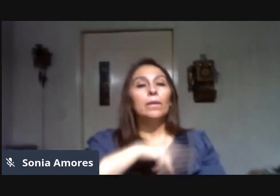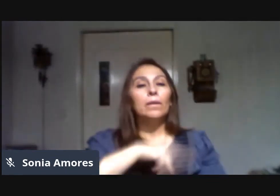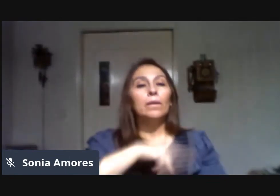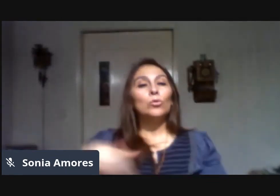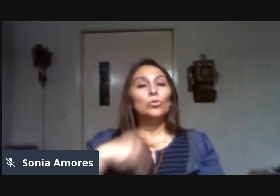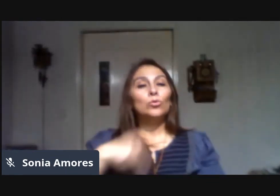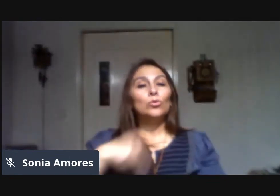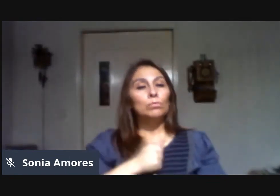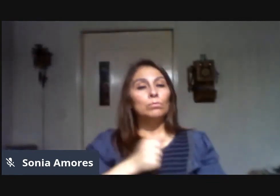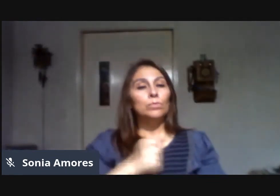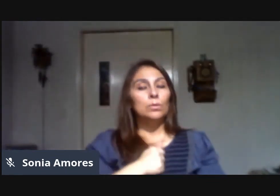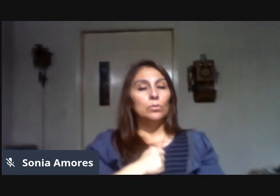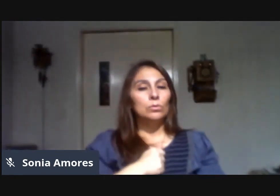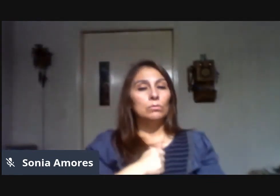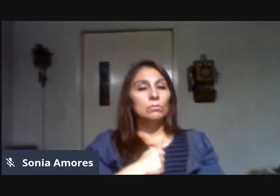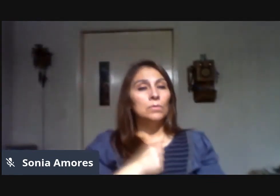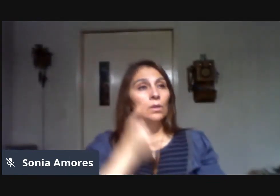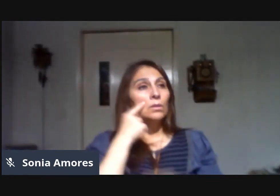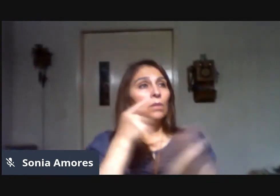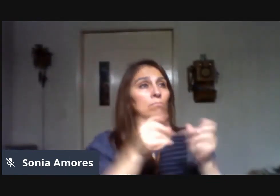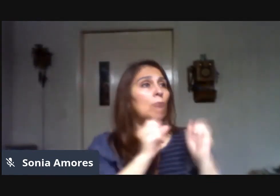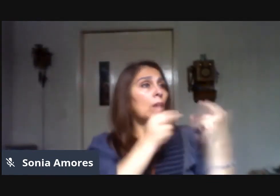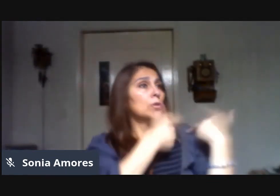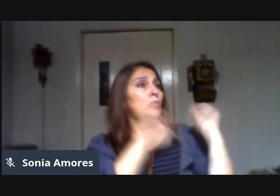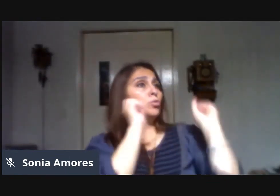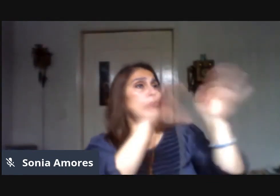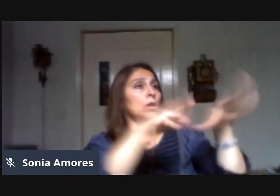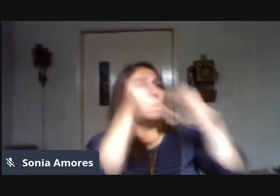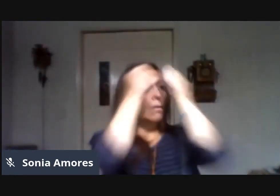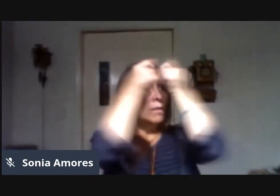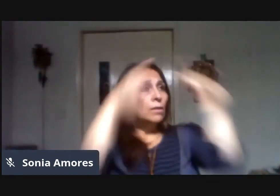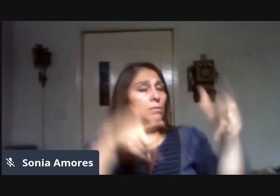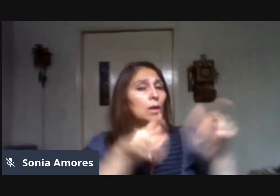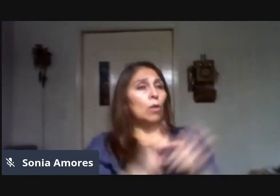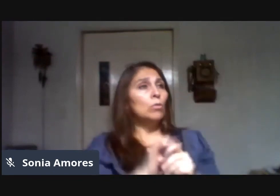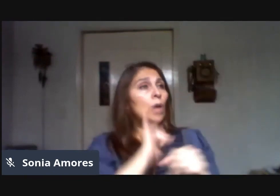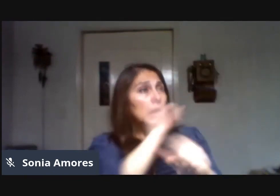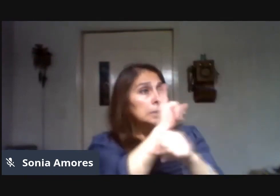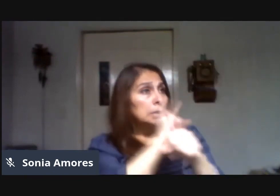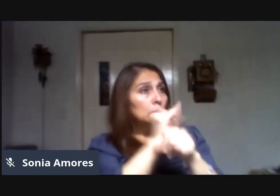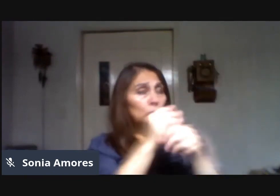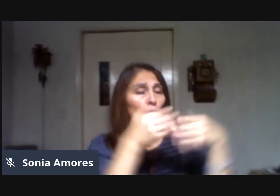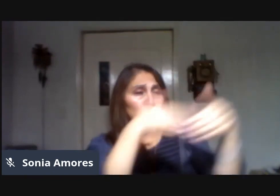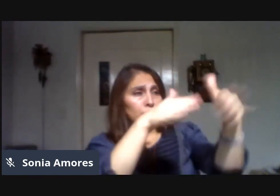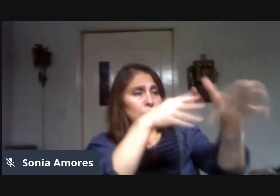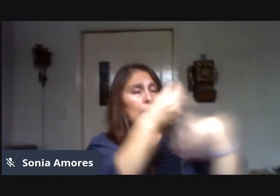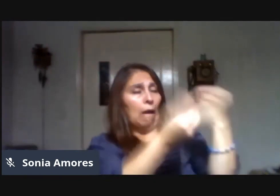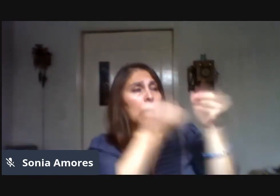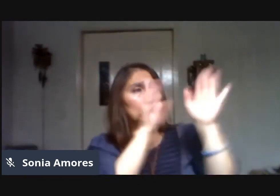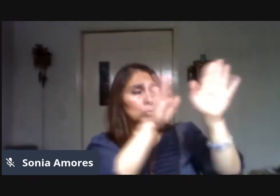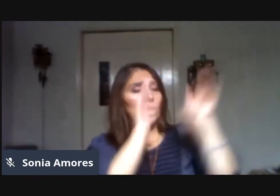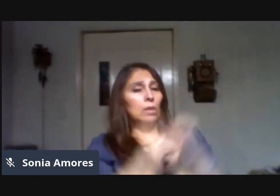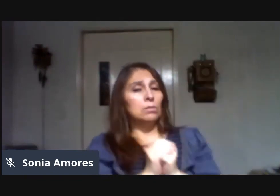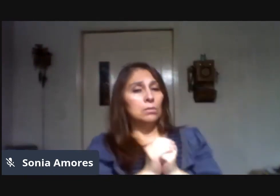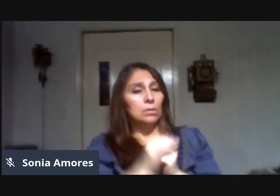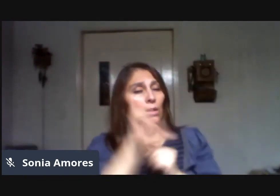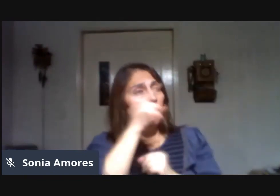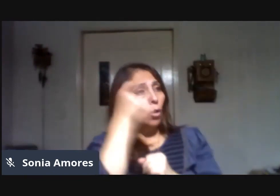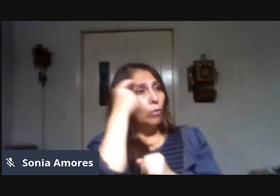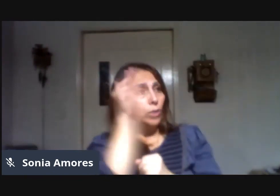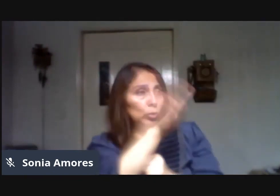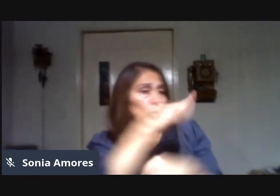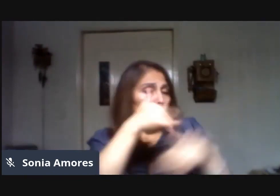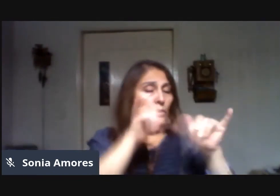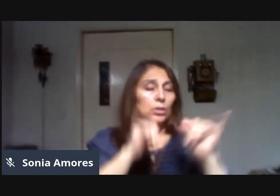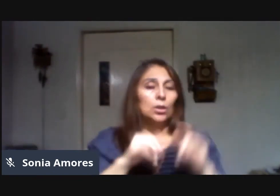y dejamos en papel del Estado y estas instituciones lideradas por este tipo de gobernantes, o